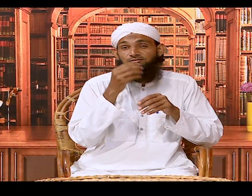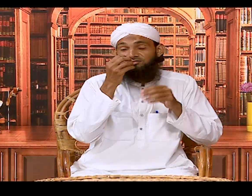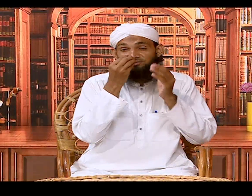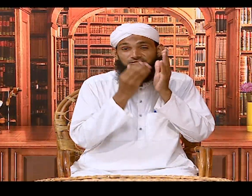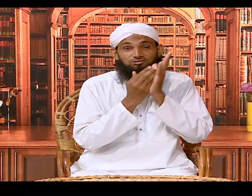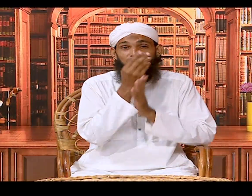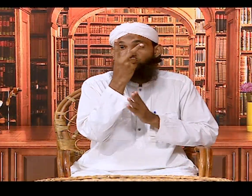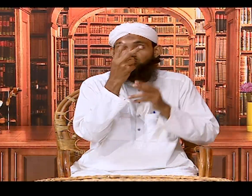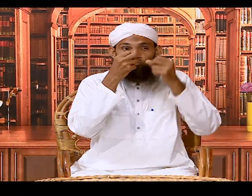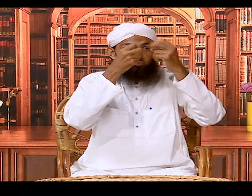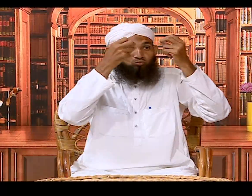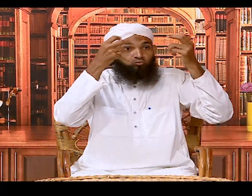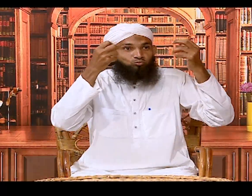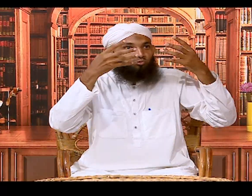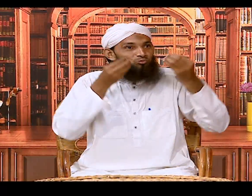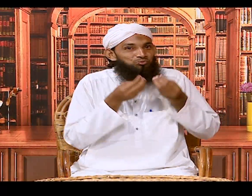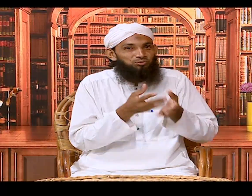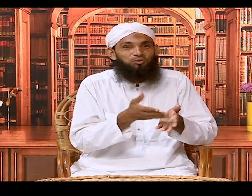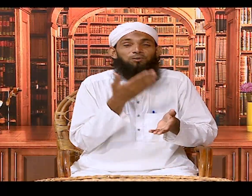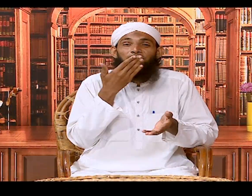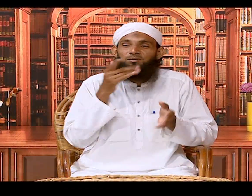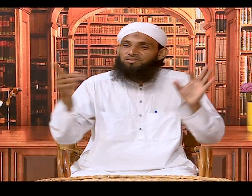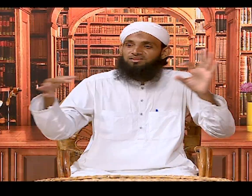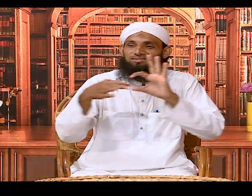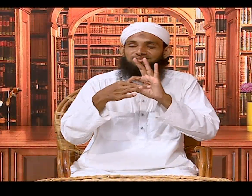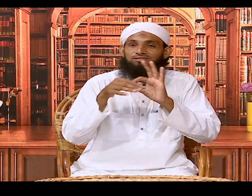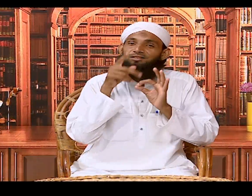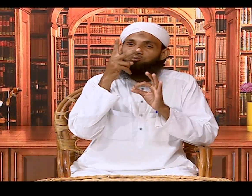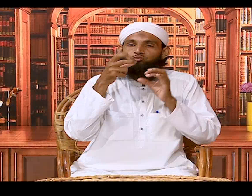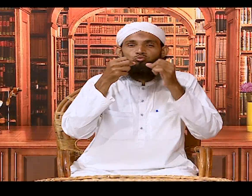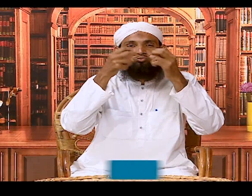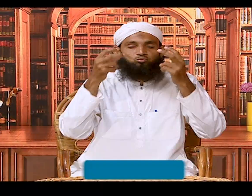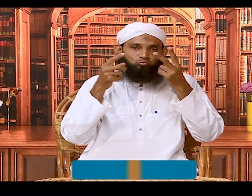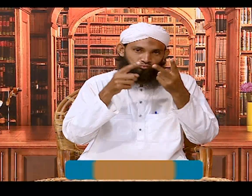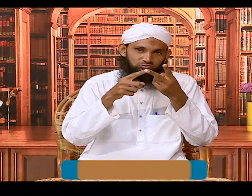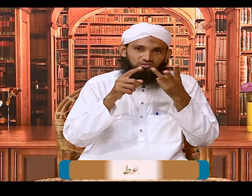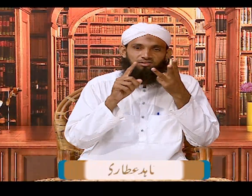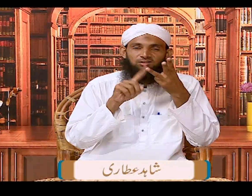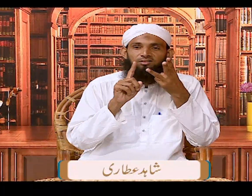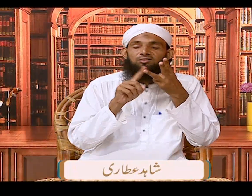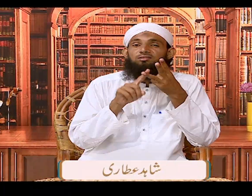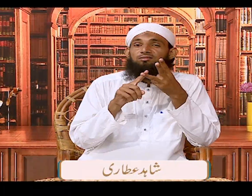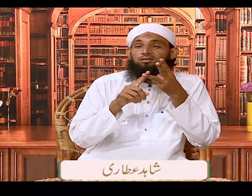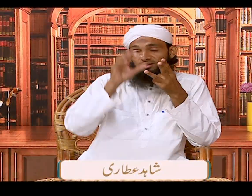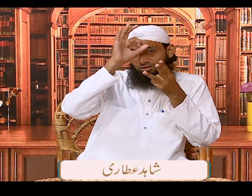میں جنت میں دو نور جگمگائیں گے، اسی لیے آپ کو ذو النورین کہا جاتا ہے۔ ذو النورین لقب کی تیسری